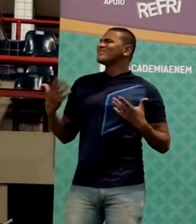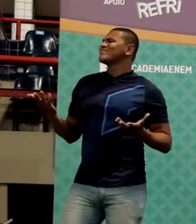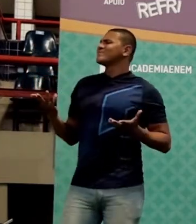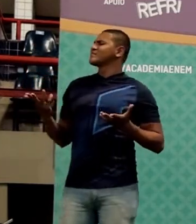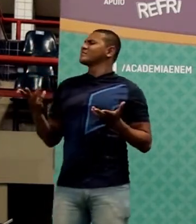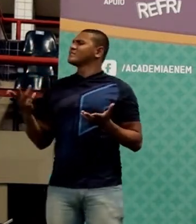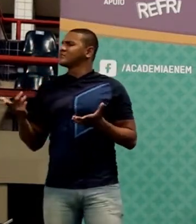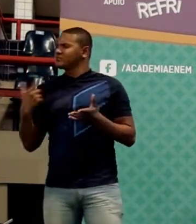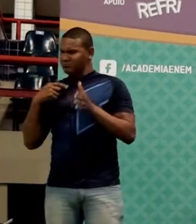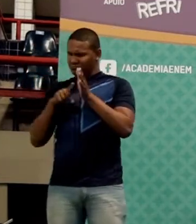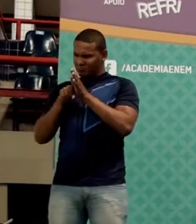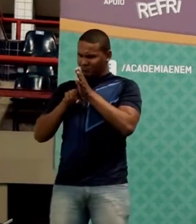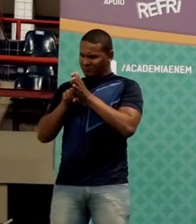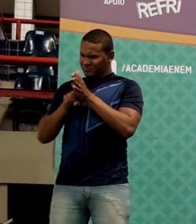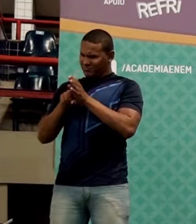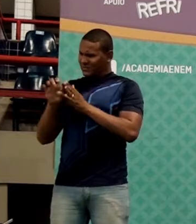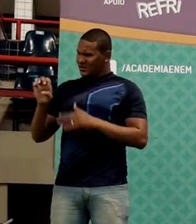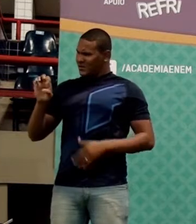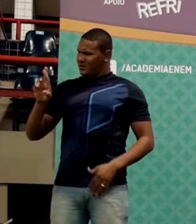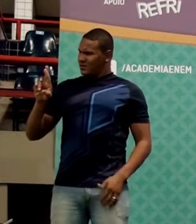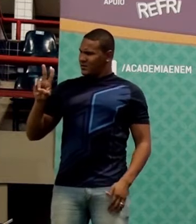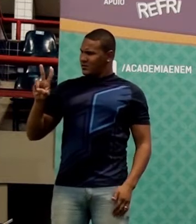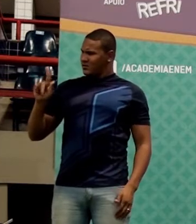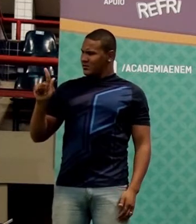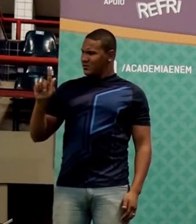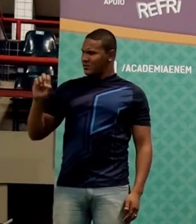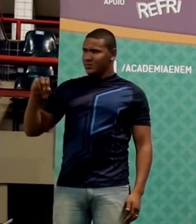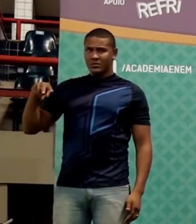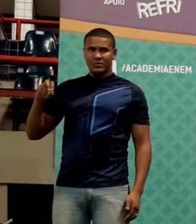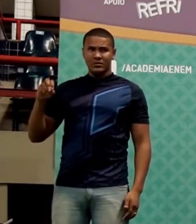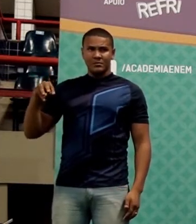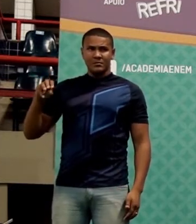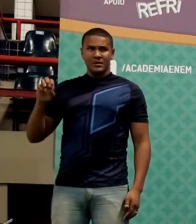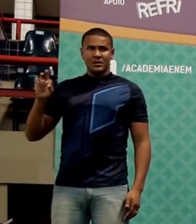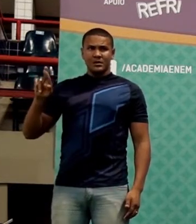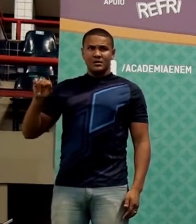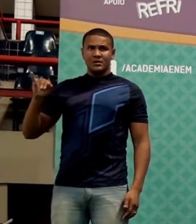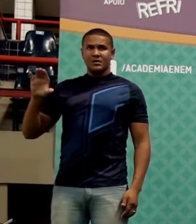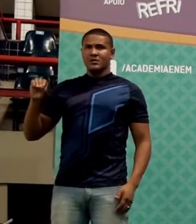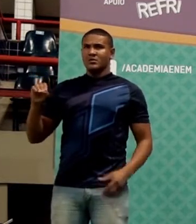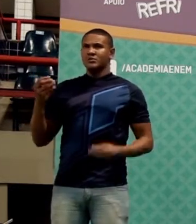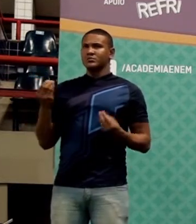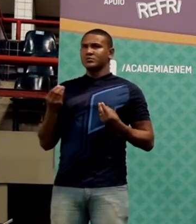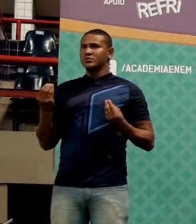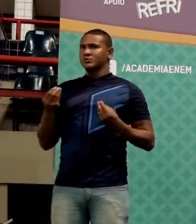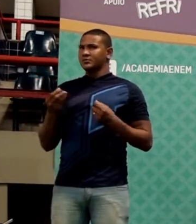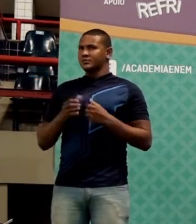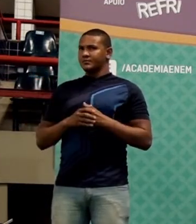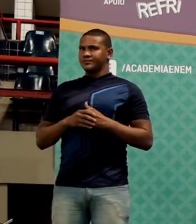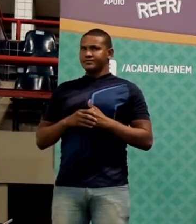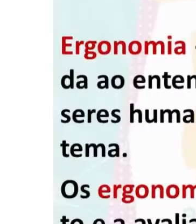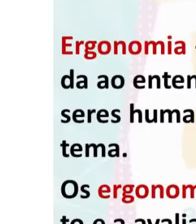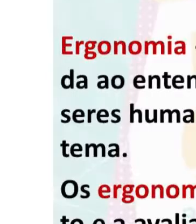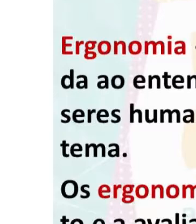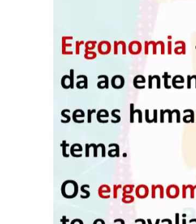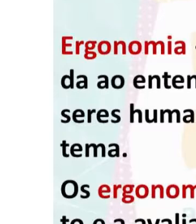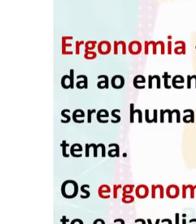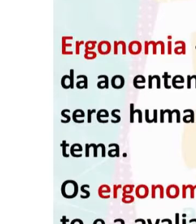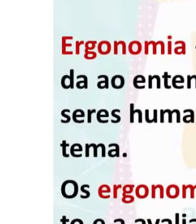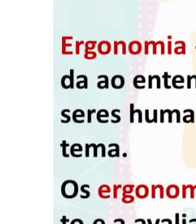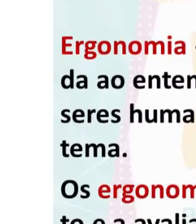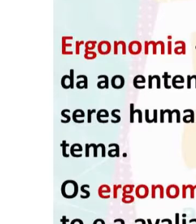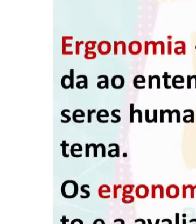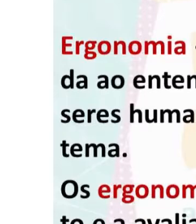exame ergonométrico? Que às vezes vale, professor, eu já fiz isso mesmo. Veja,